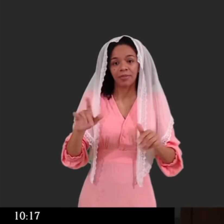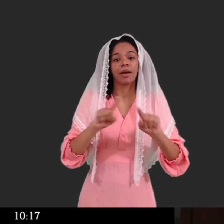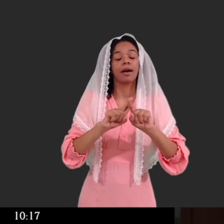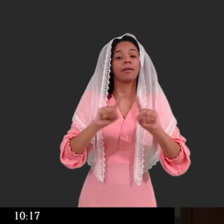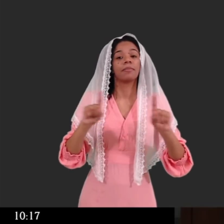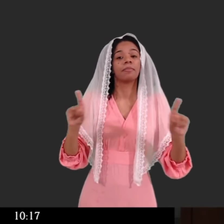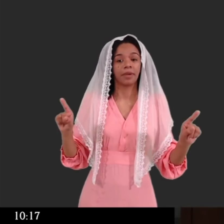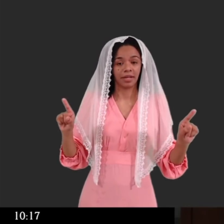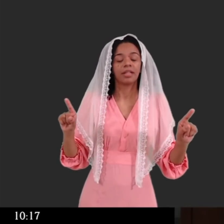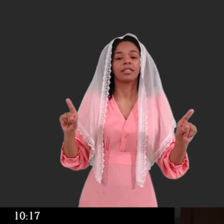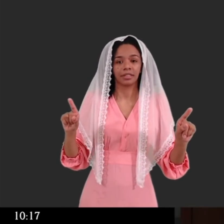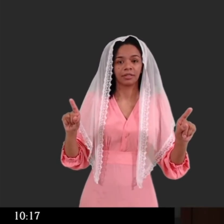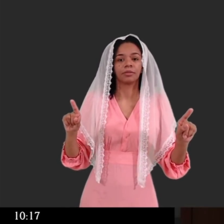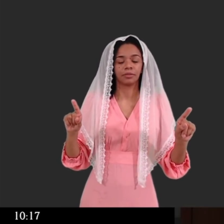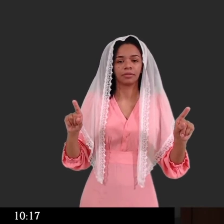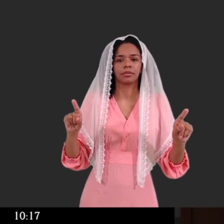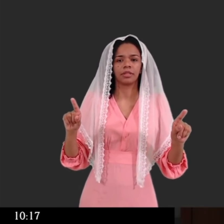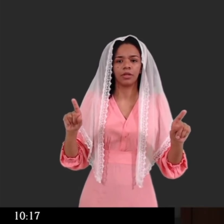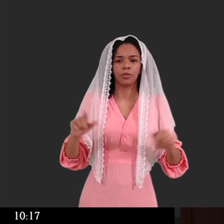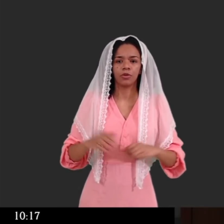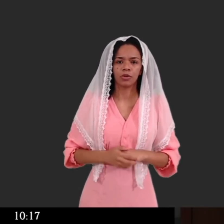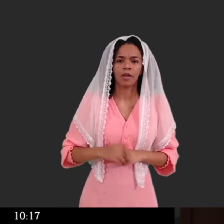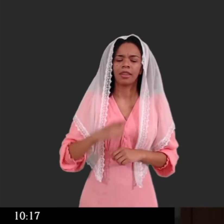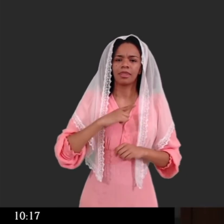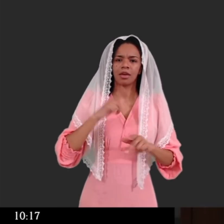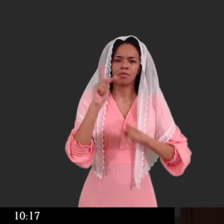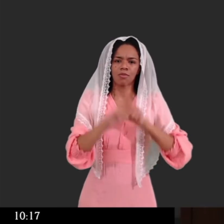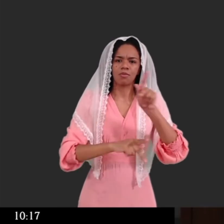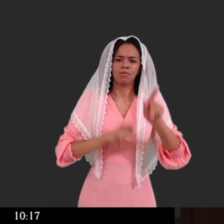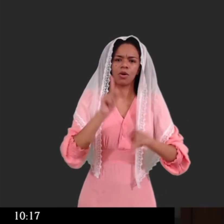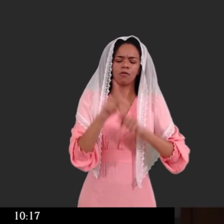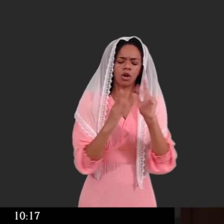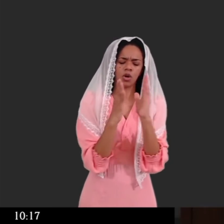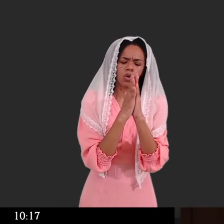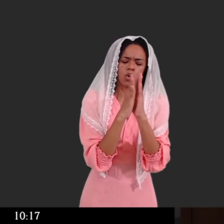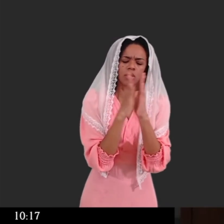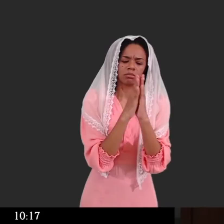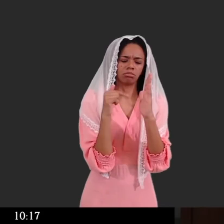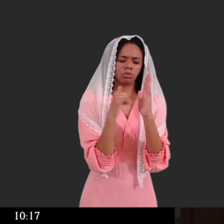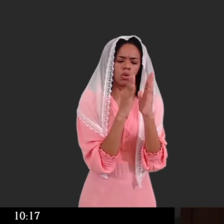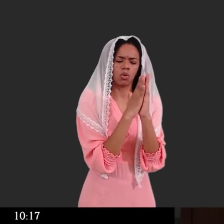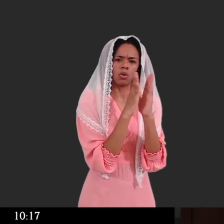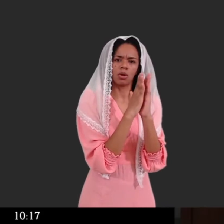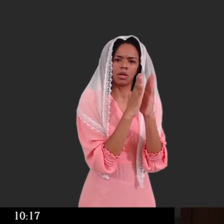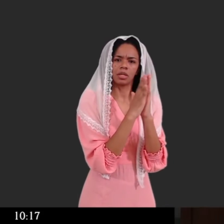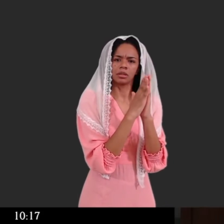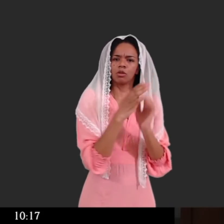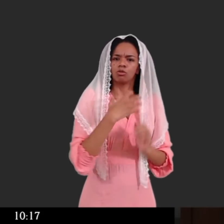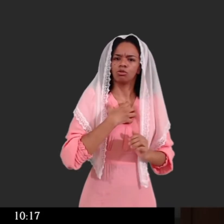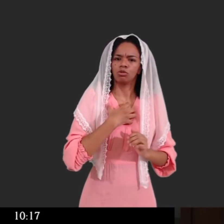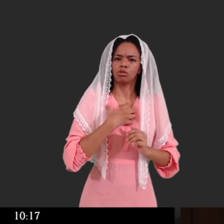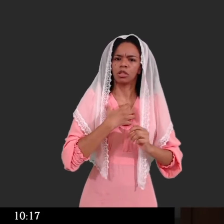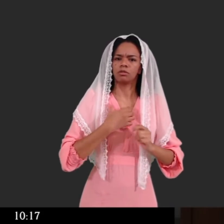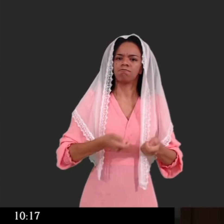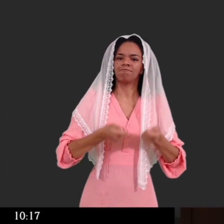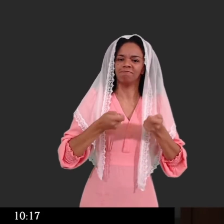mas aí aflige o povo. E a oração é uma forma de nós combatermos